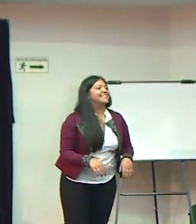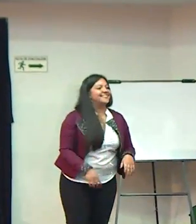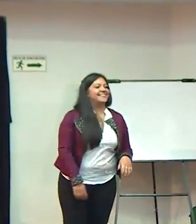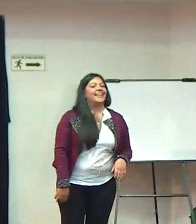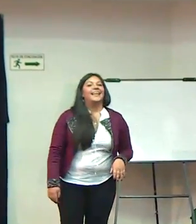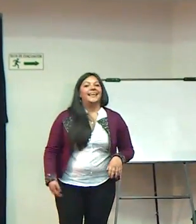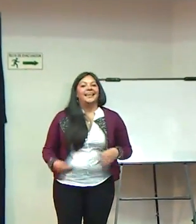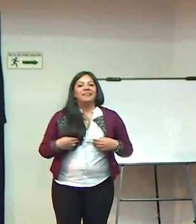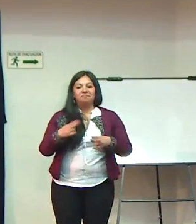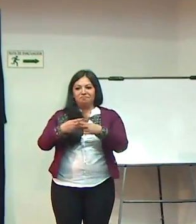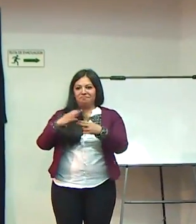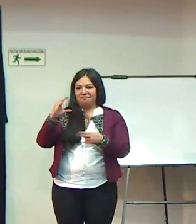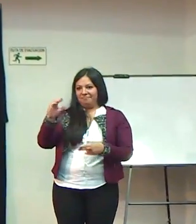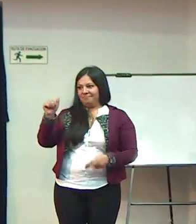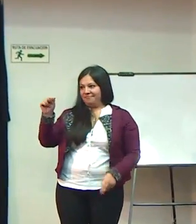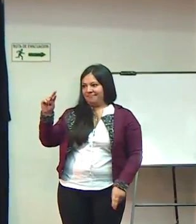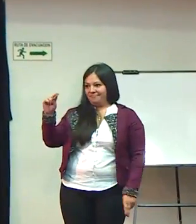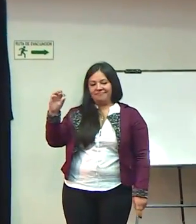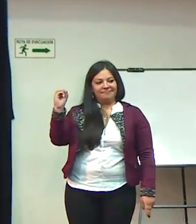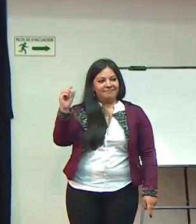Buenas noches.